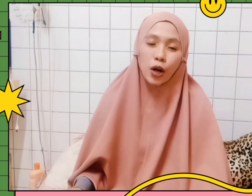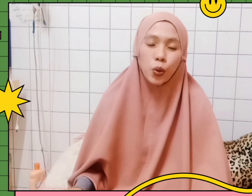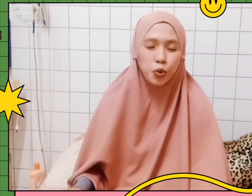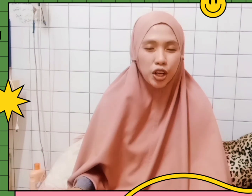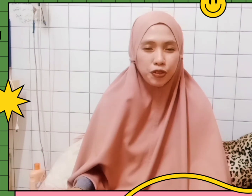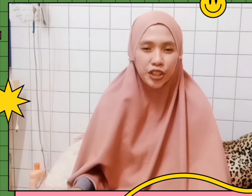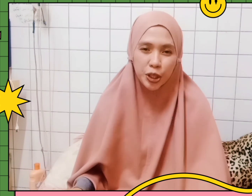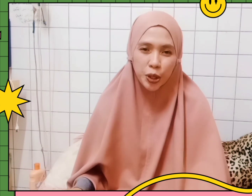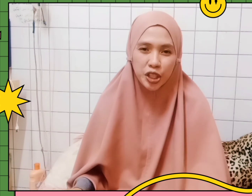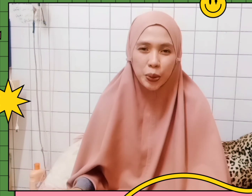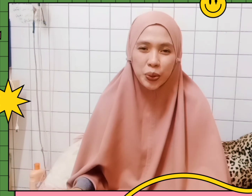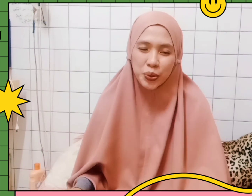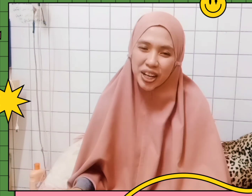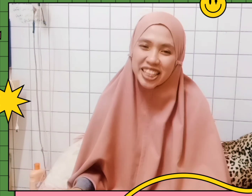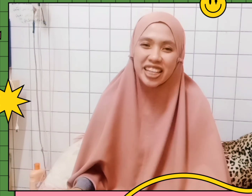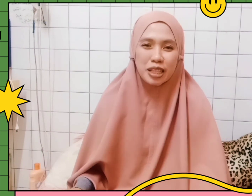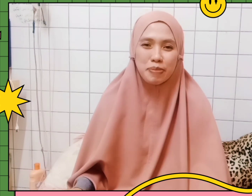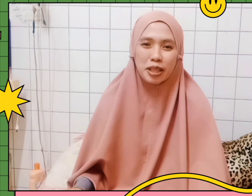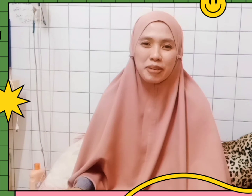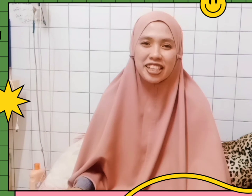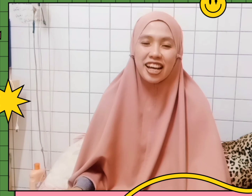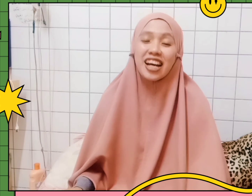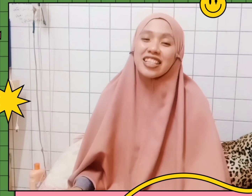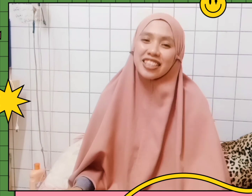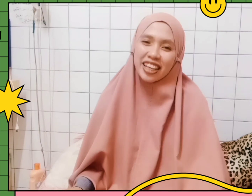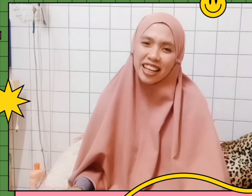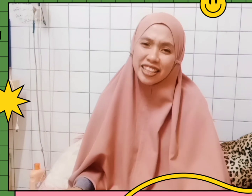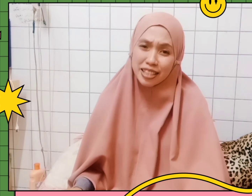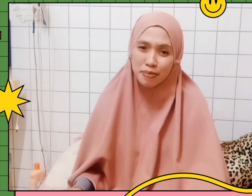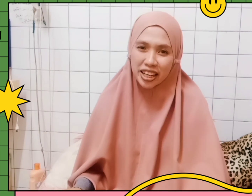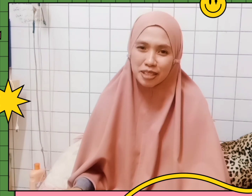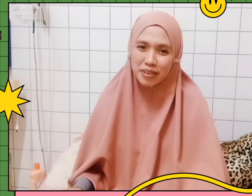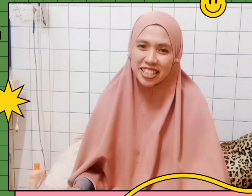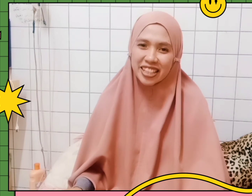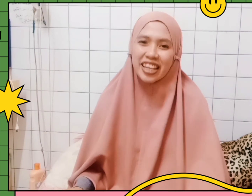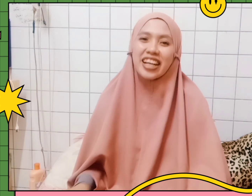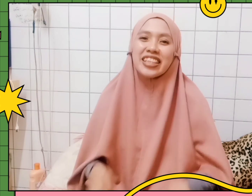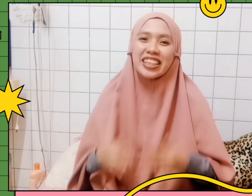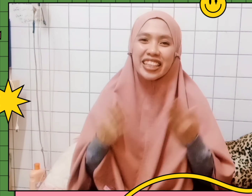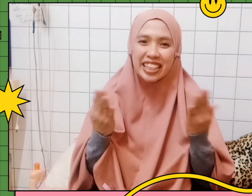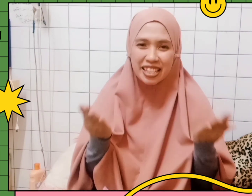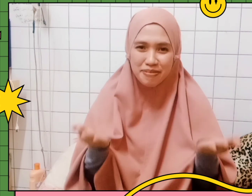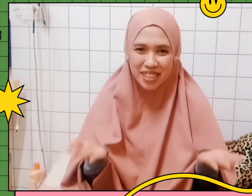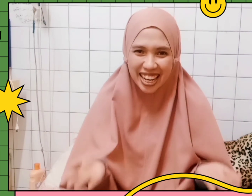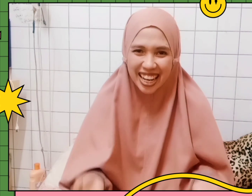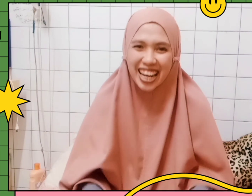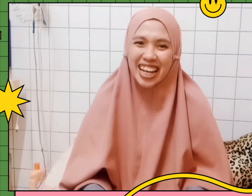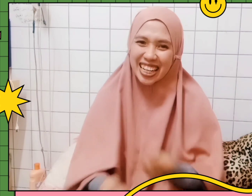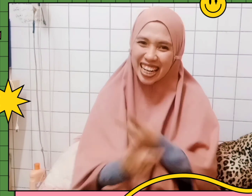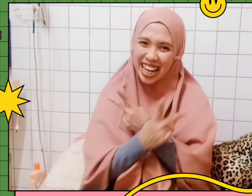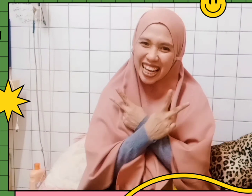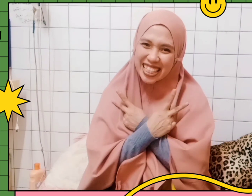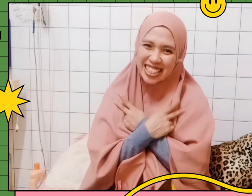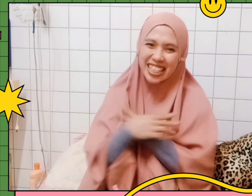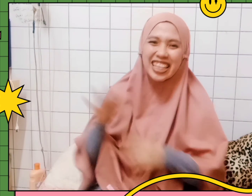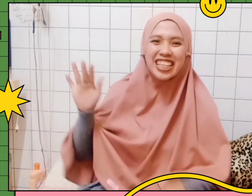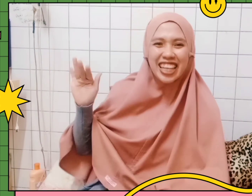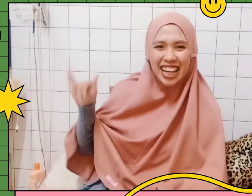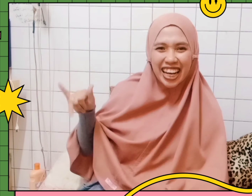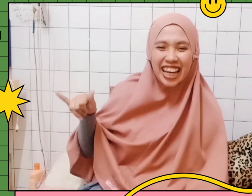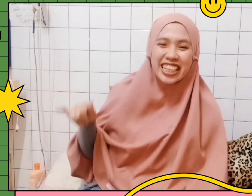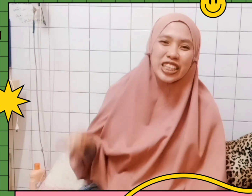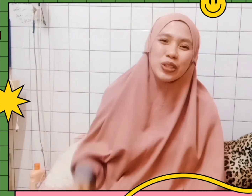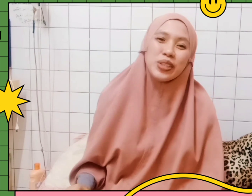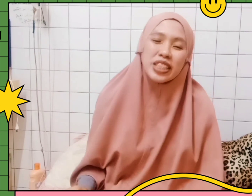akan aku buat videonya untuk kalian ya teman-teman ya. Sekali lagi terima kasih banyak ya. Terima